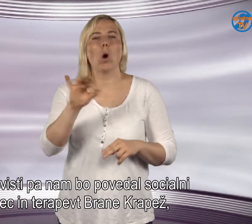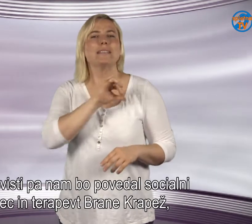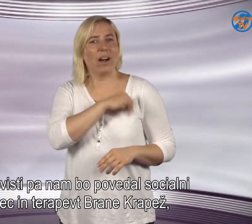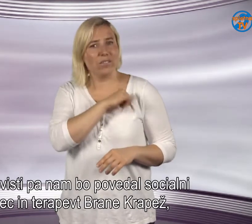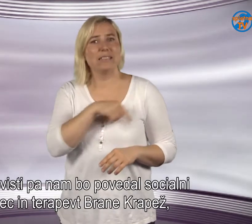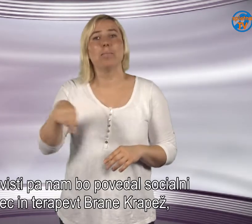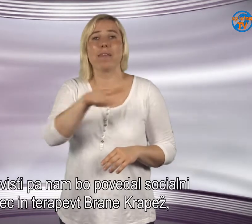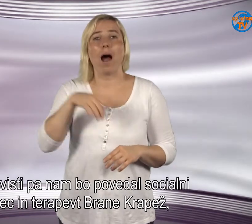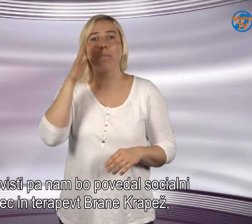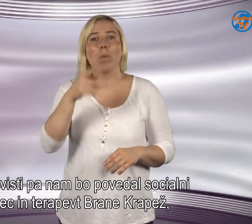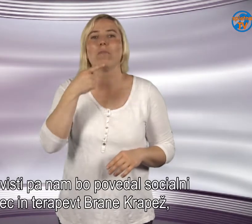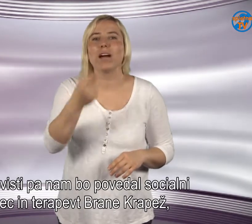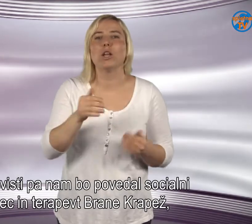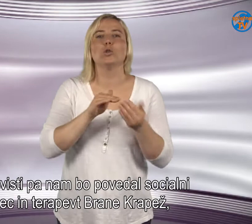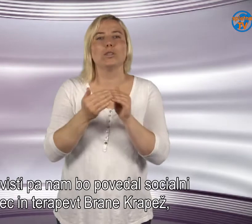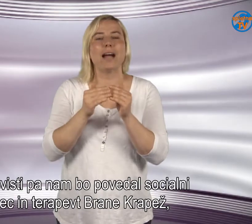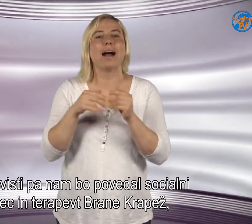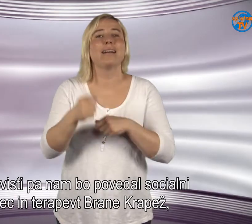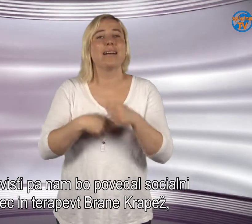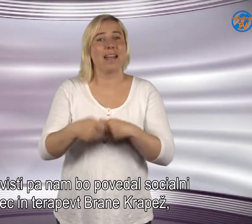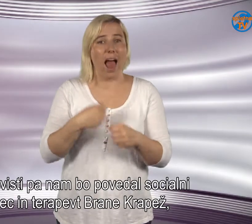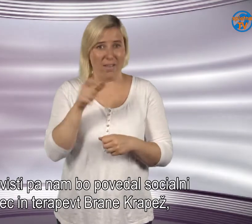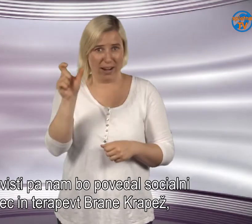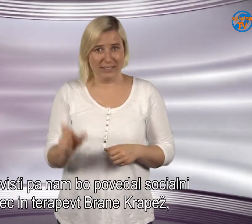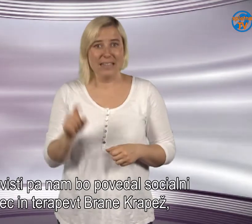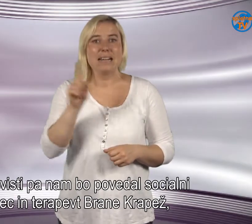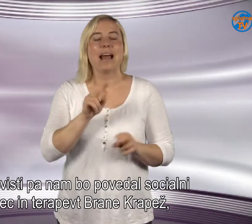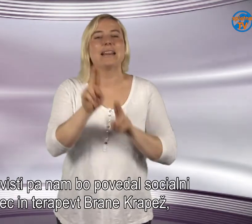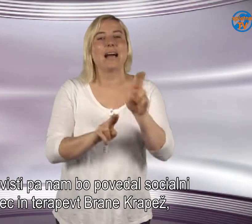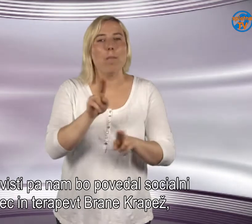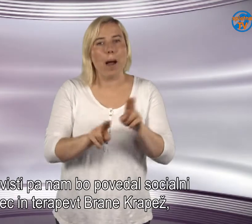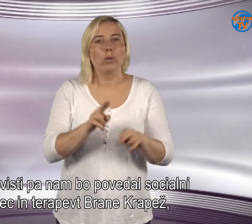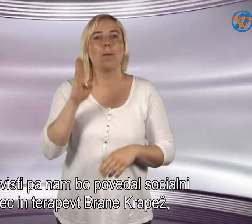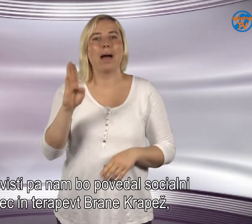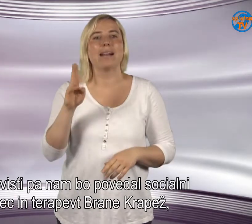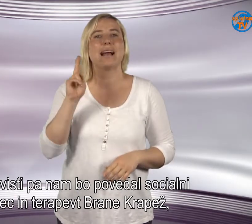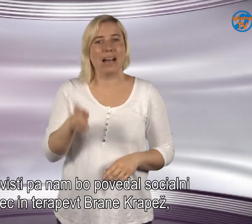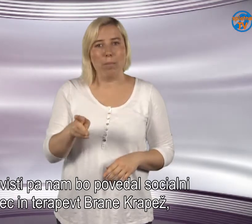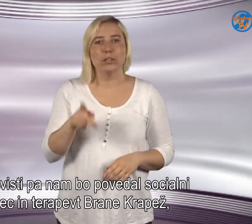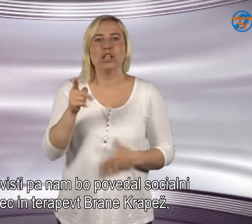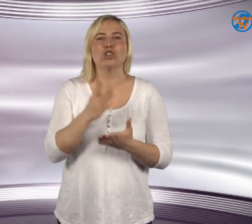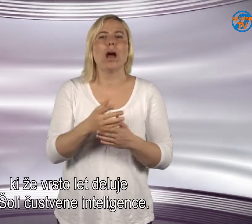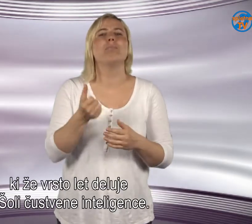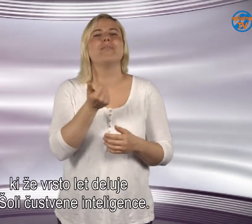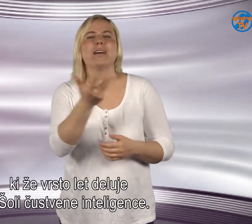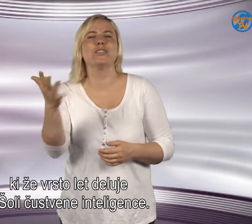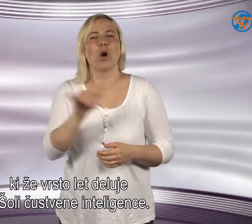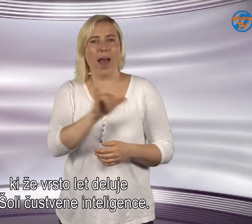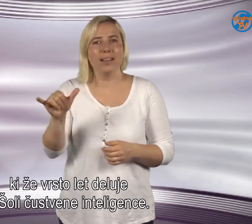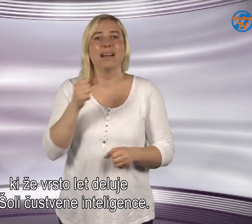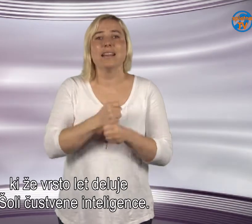Več o zavisti pa nam bo povedal socialni delavec in terapevt Brane Krapeš, ki že vrsto let deluje v šoli čustvene inteligence.